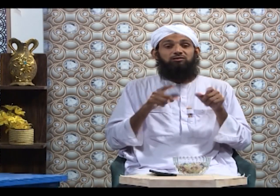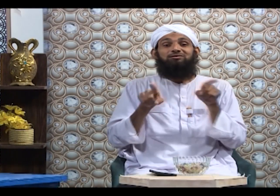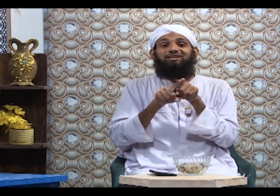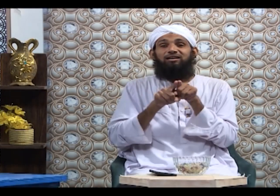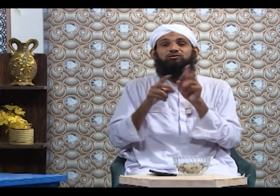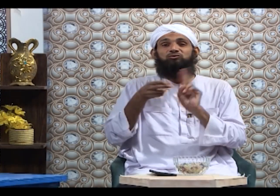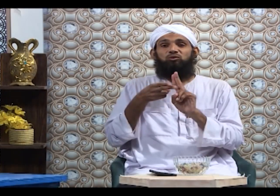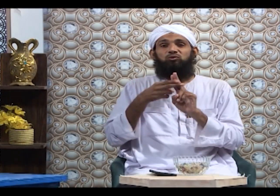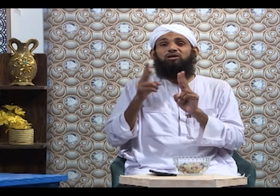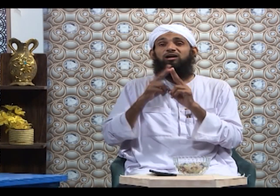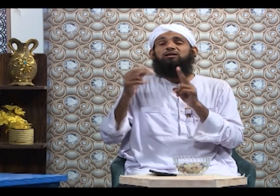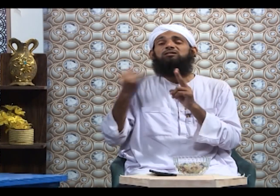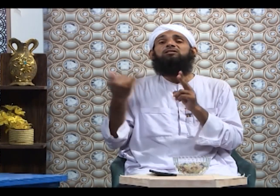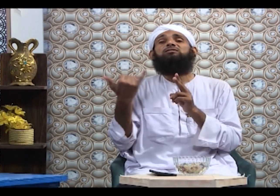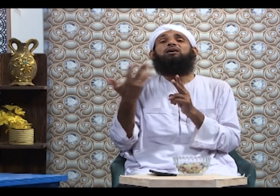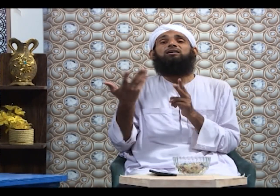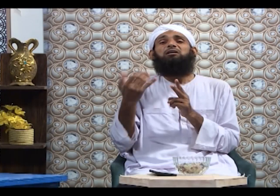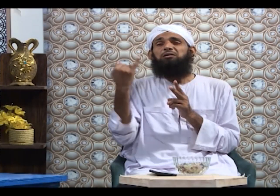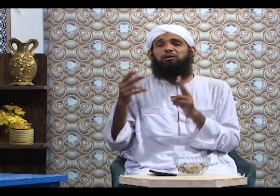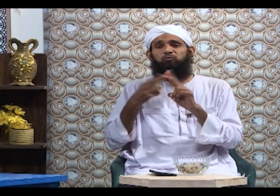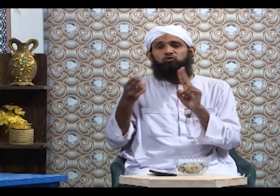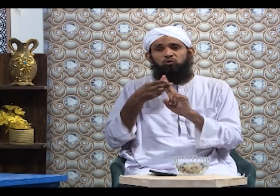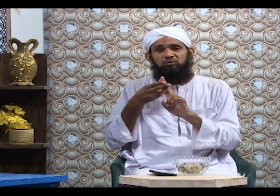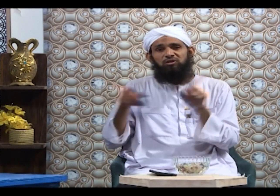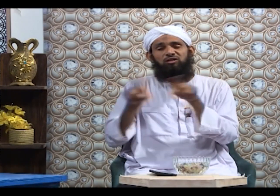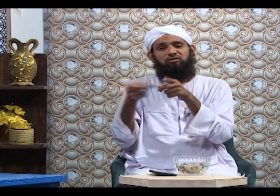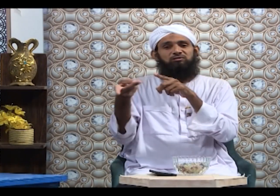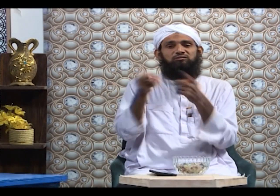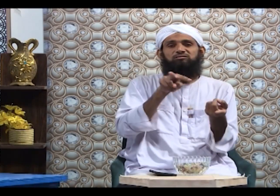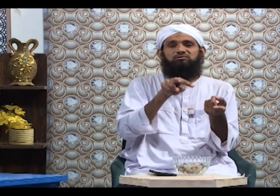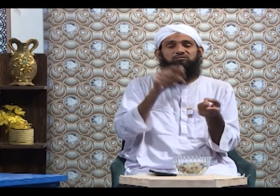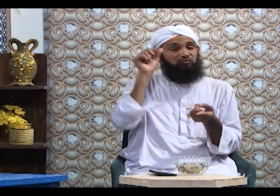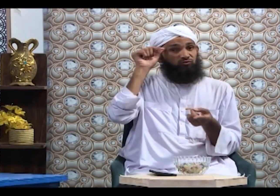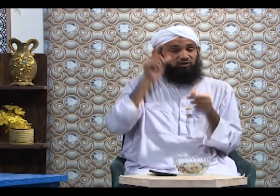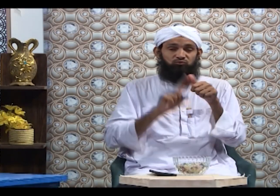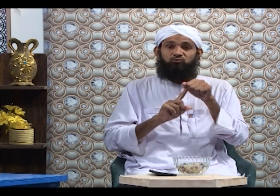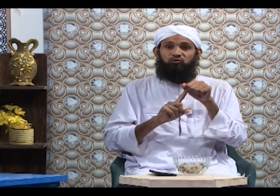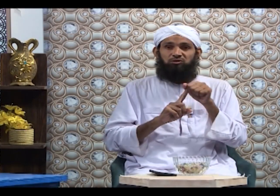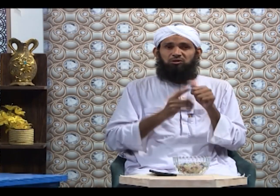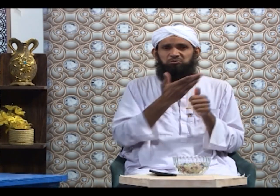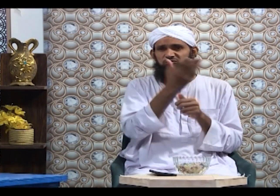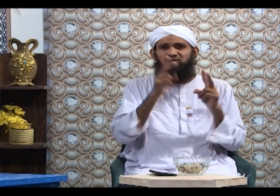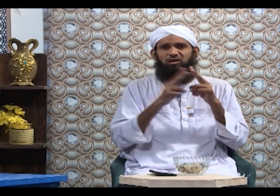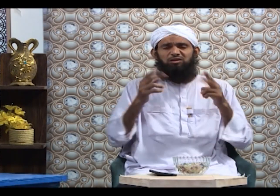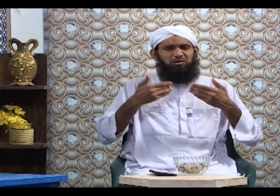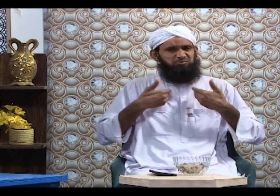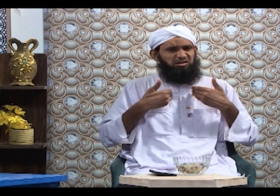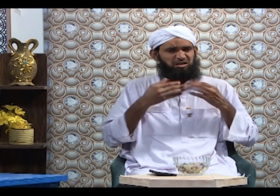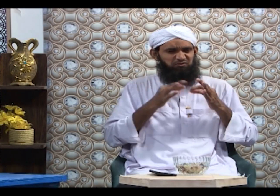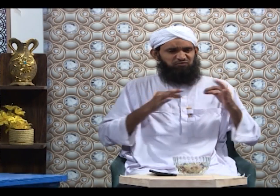کے ساتھ ہے، لیکن فی زمانہ لوگ اس پر توجہ نہیں دیتے، اور بعض کو یہ بھی کہتے سنا ہے کہ ہمارے گھر کا ماحول سلجھا ہوا ہے،